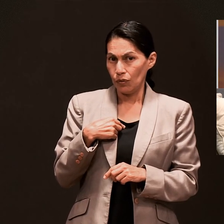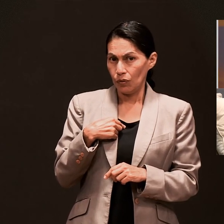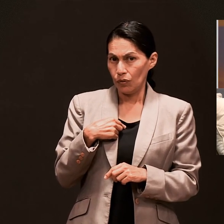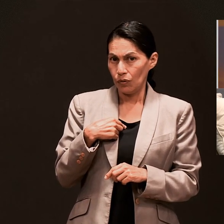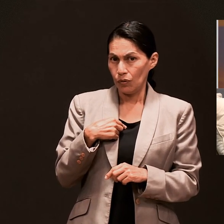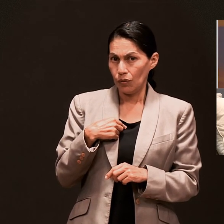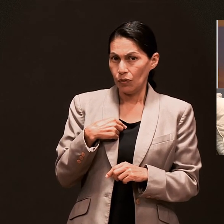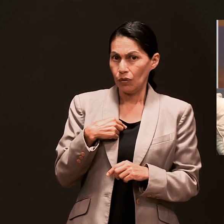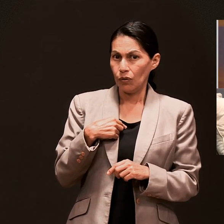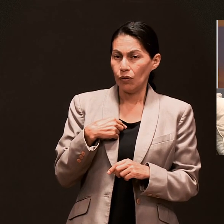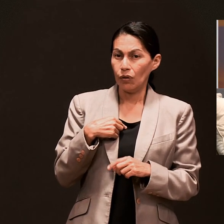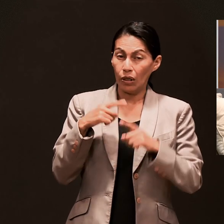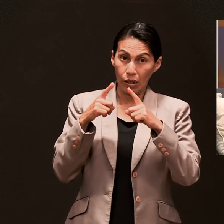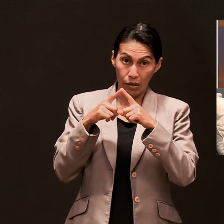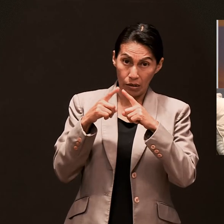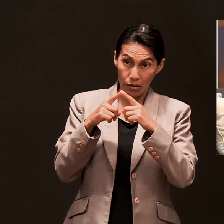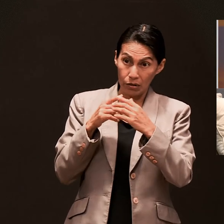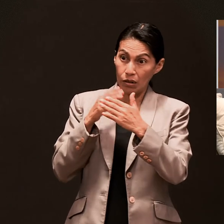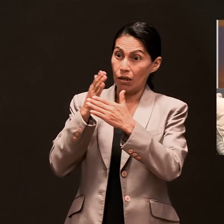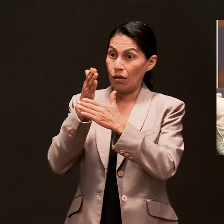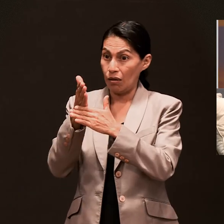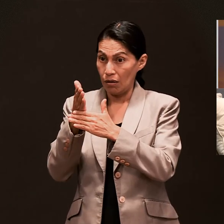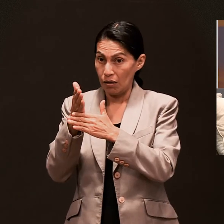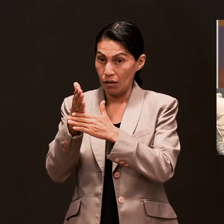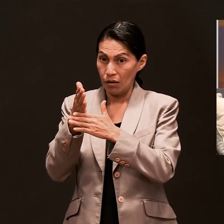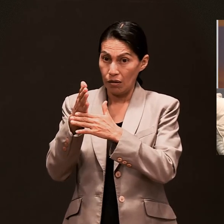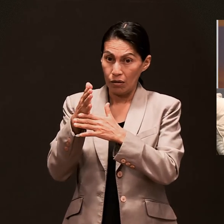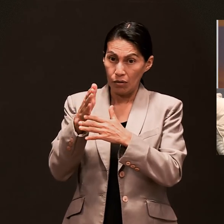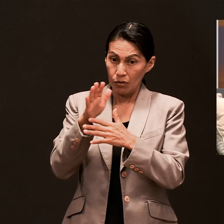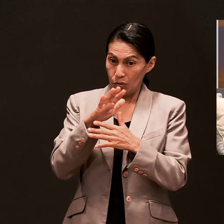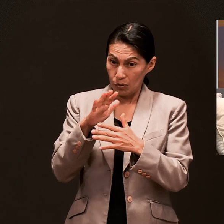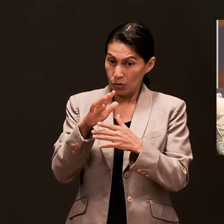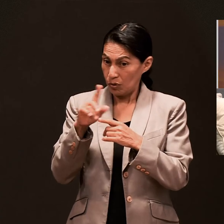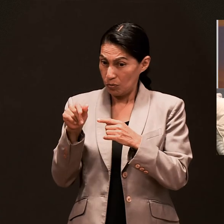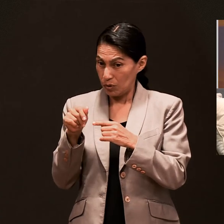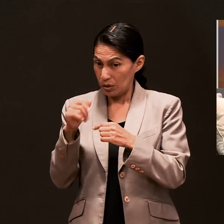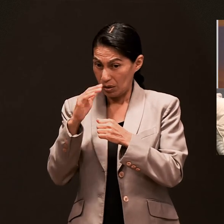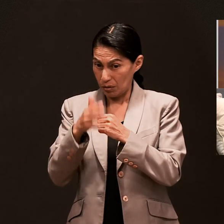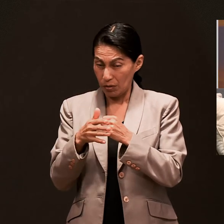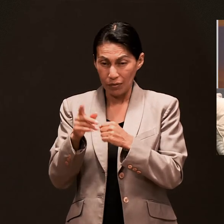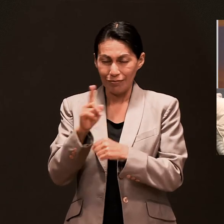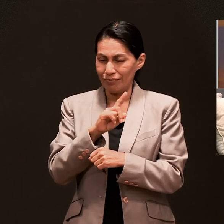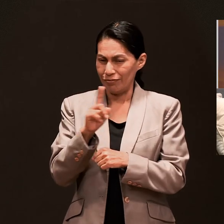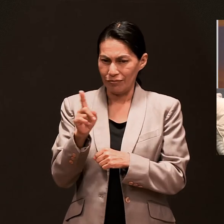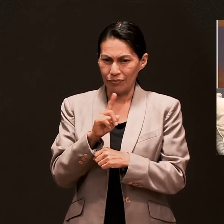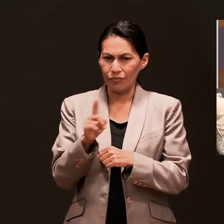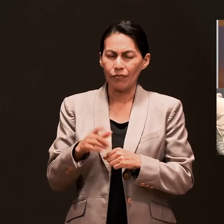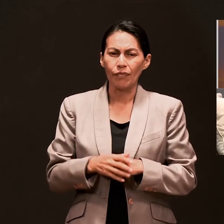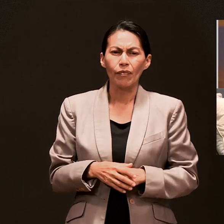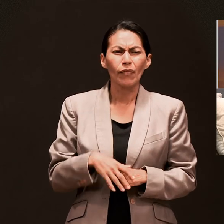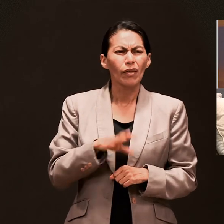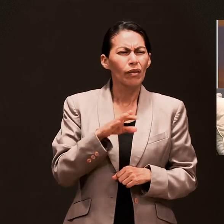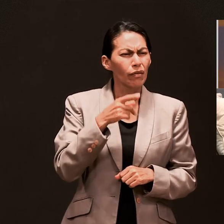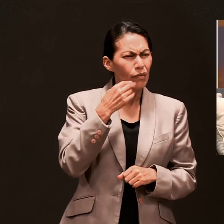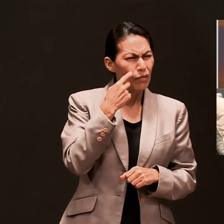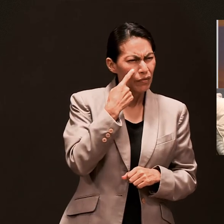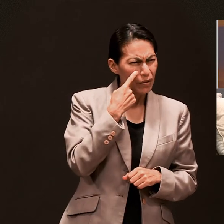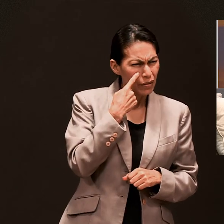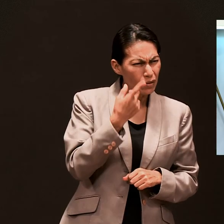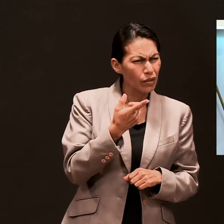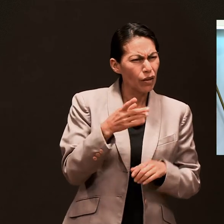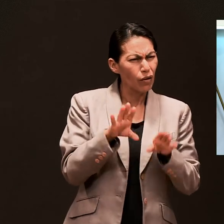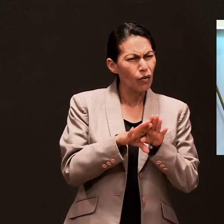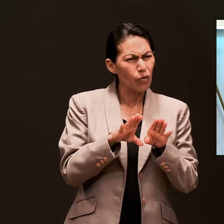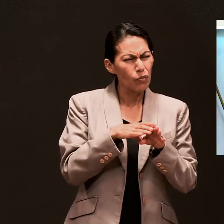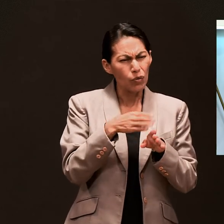embargo no no no no no me acerqué a la iglesia no después de que pasó eso no pasó pero